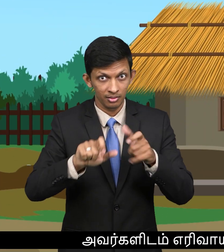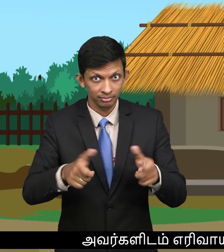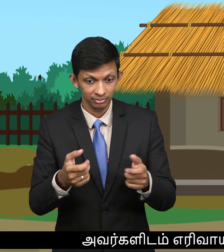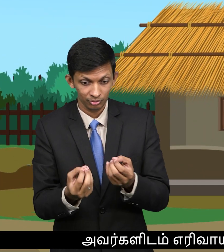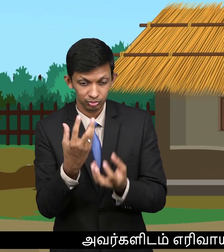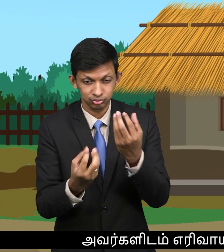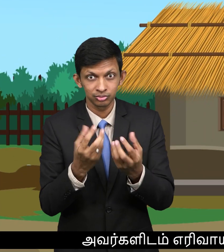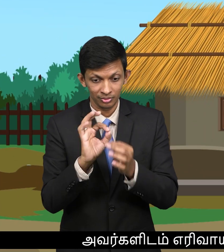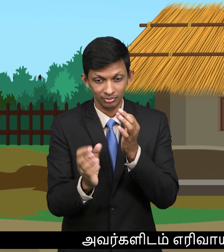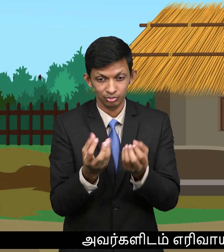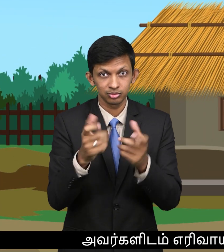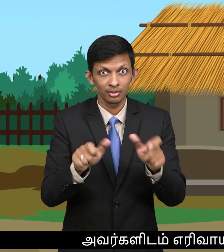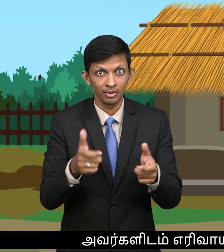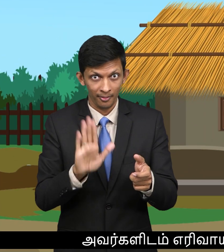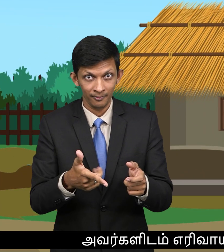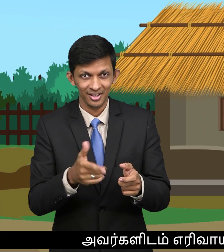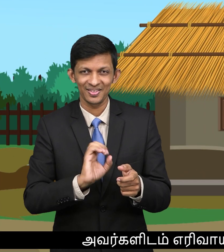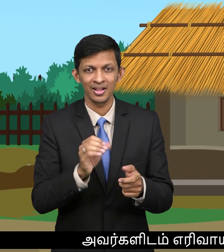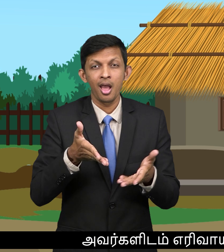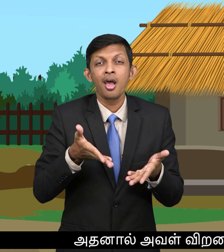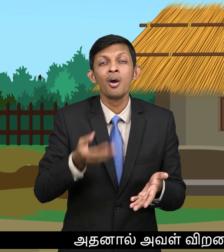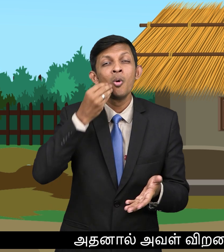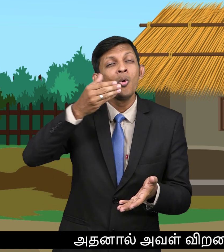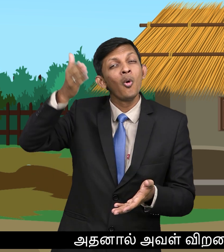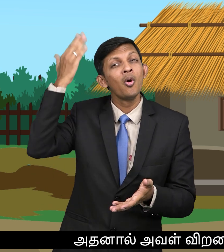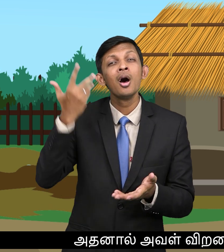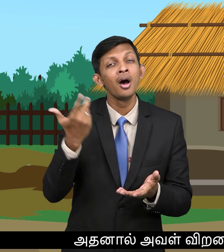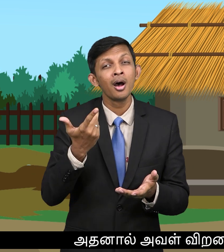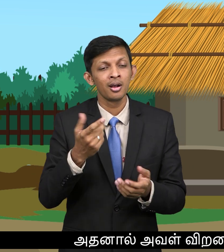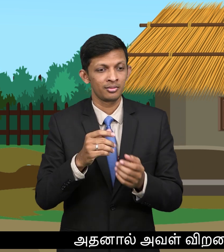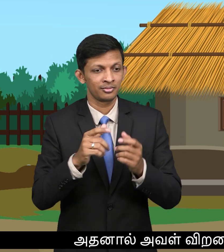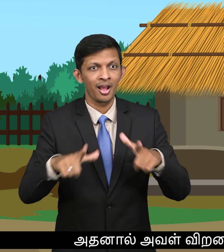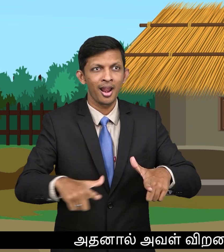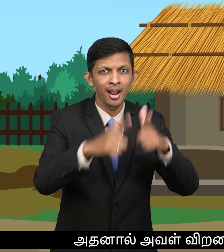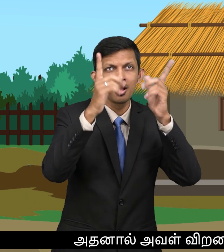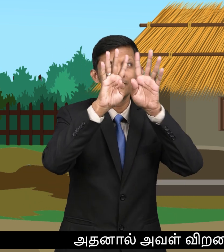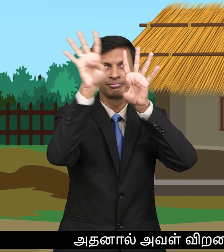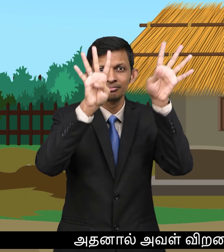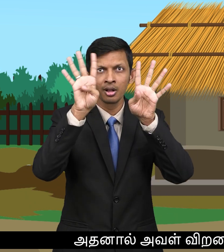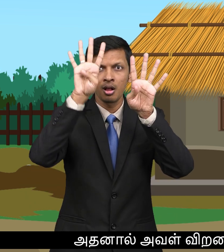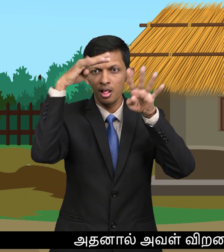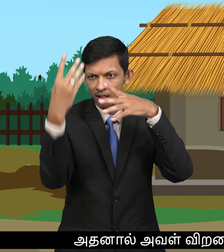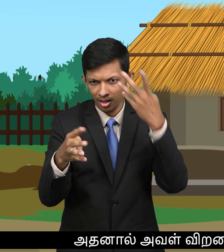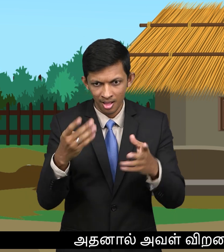அவர்களிடம் எரிவாயு அடுப்புகள் இல்லாததால் அவர் விறகுகளை பயன்படுத்தி சமைத்தார்.